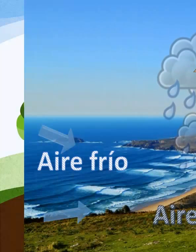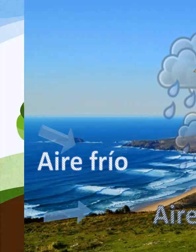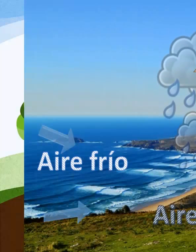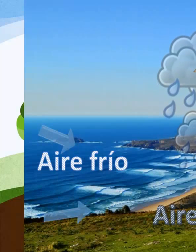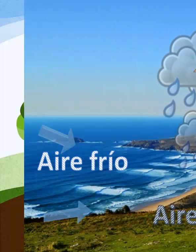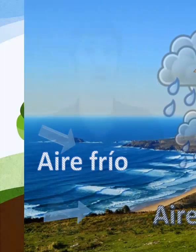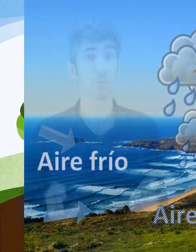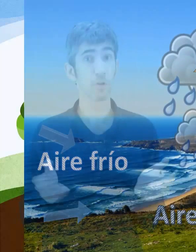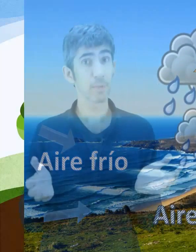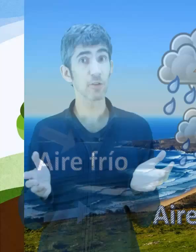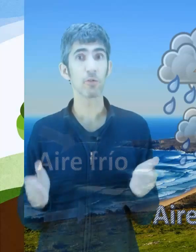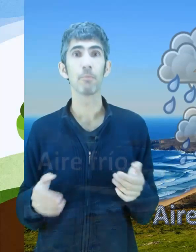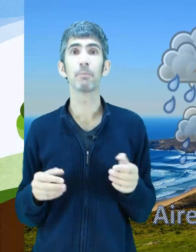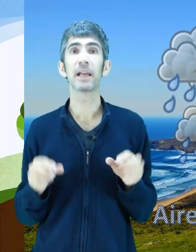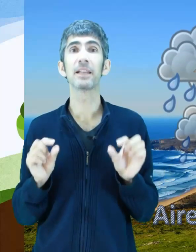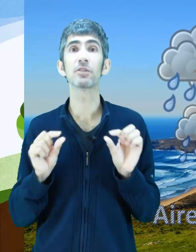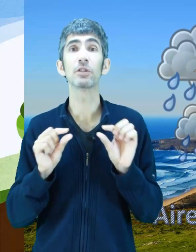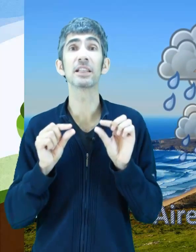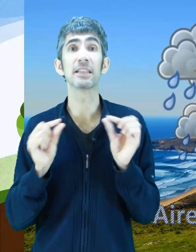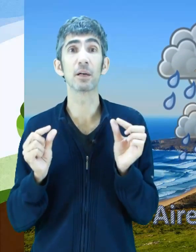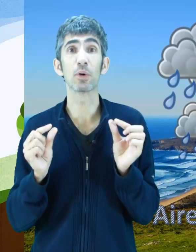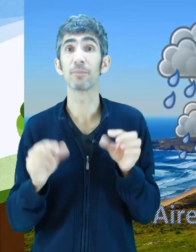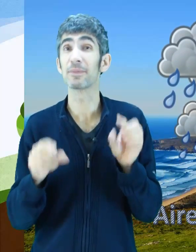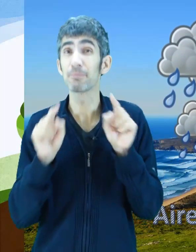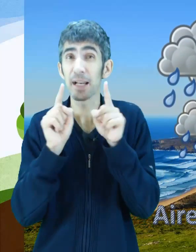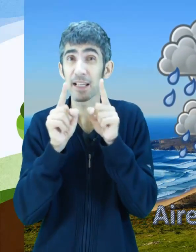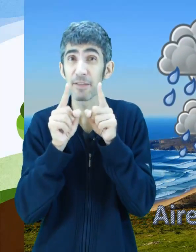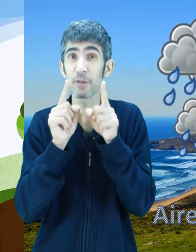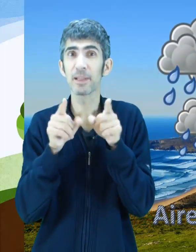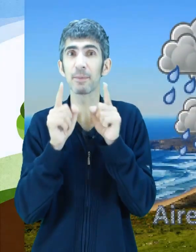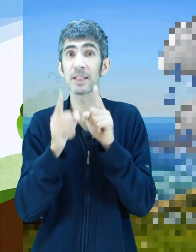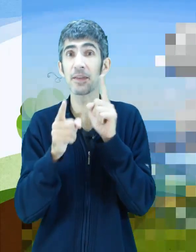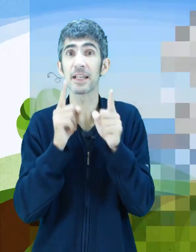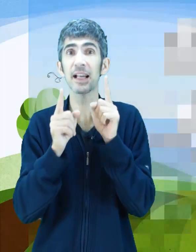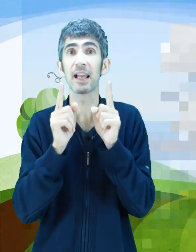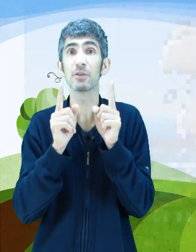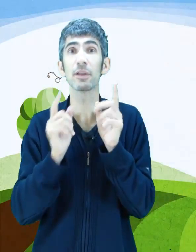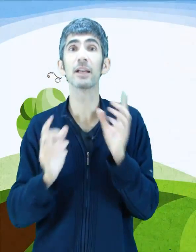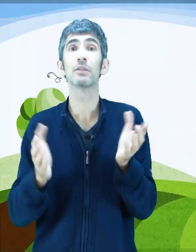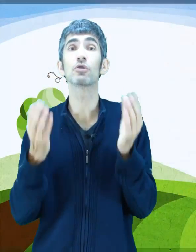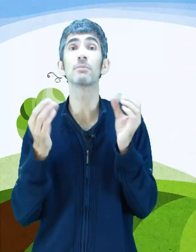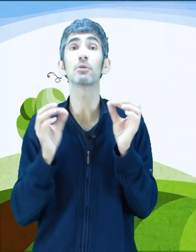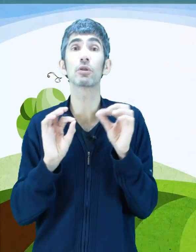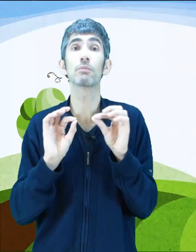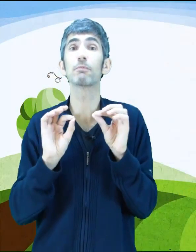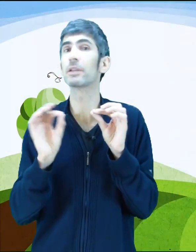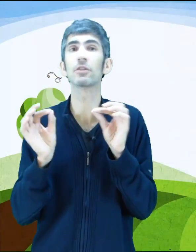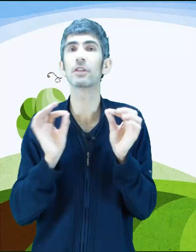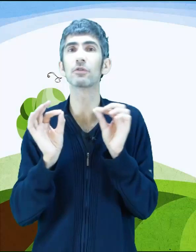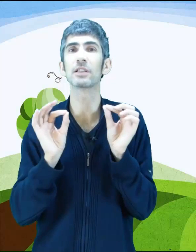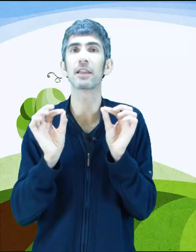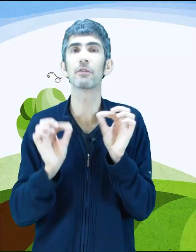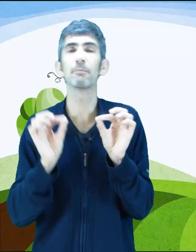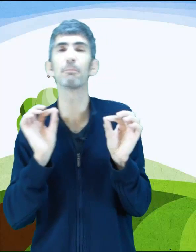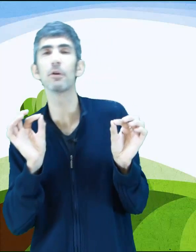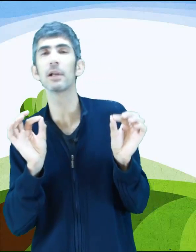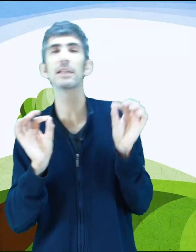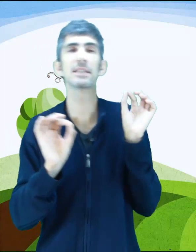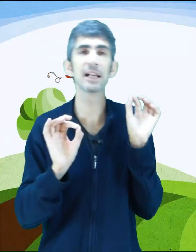condensa, formando pequeñas gotitas de agua. Para que se formen también es necesaria la ayuda de unos diminutos centros de condensación, polen,